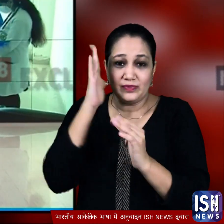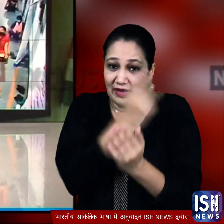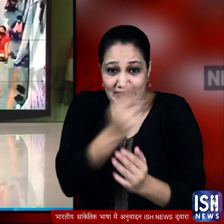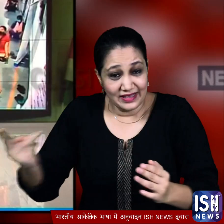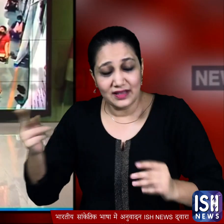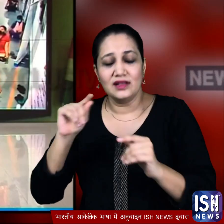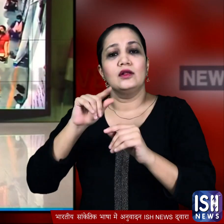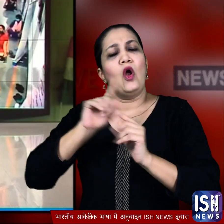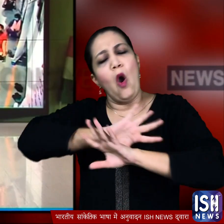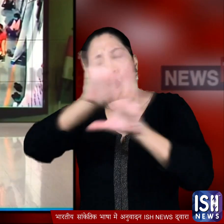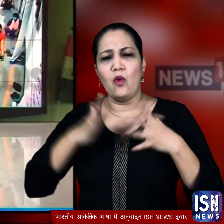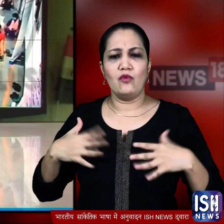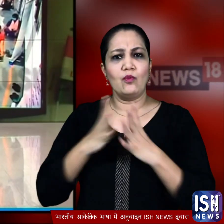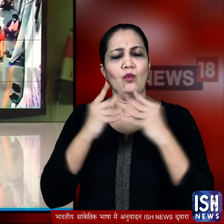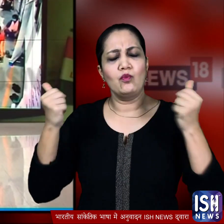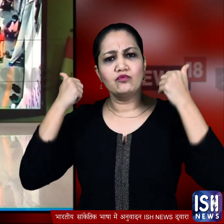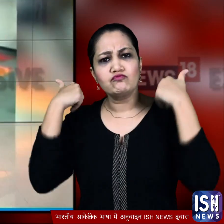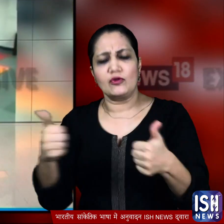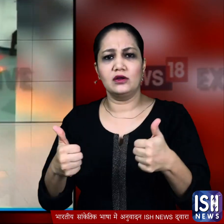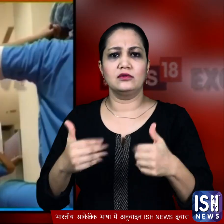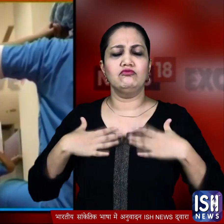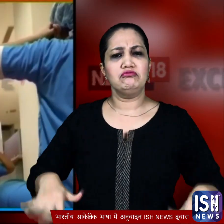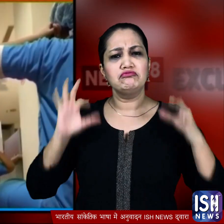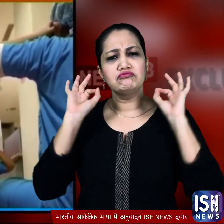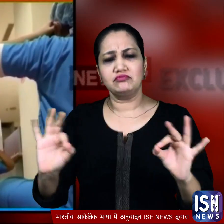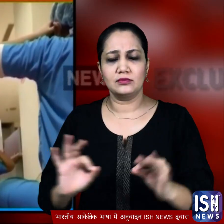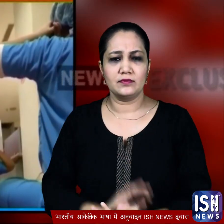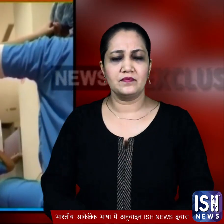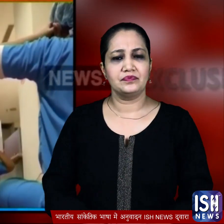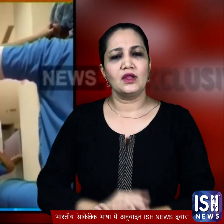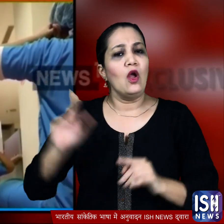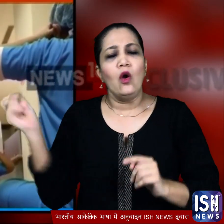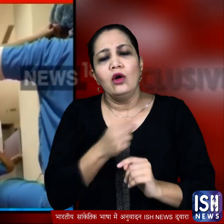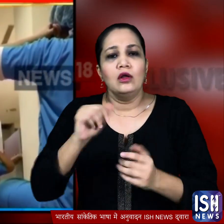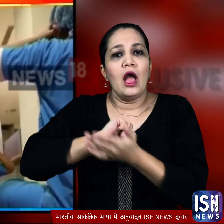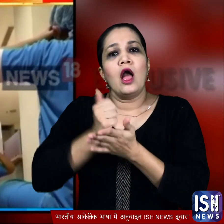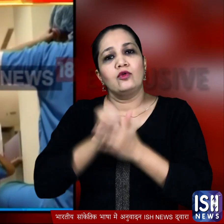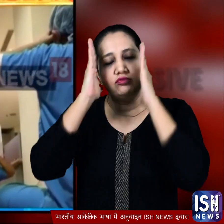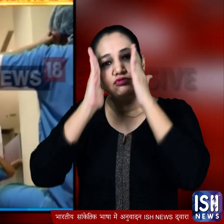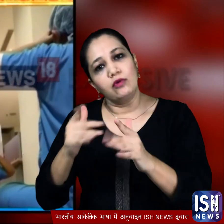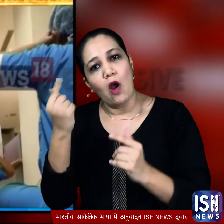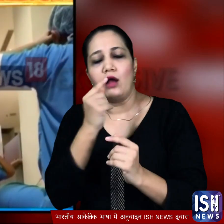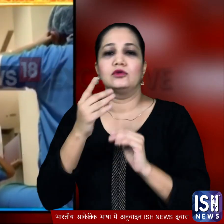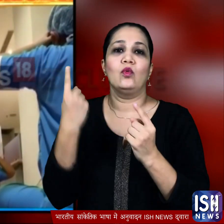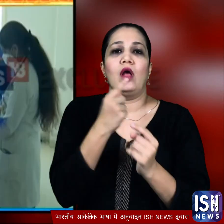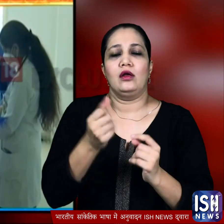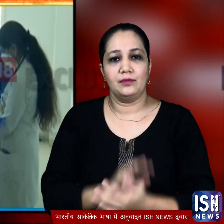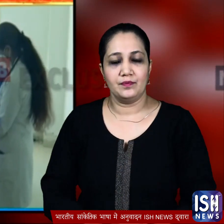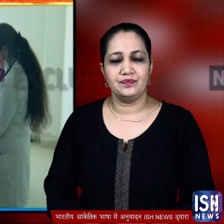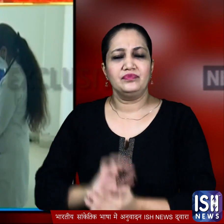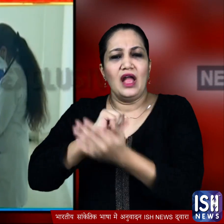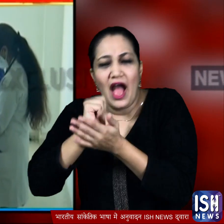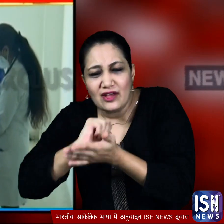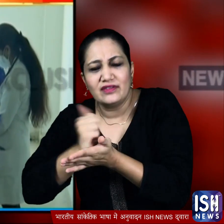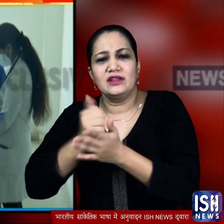कराया गया वो सभी पूरी तरह ठीक हो गए और उनमें ज्यादातर सभी का इलाज आयुर्वेदिक पद्धति से किया गया।